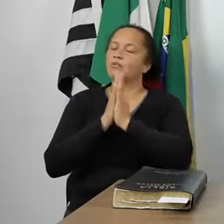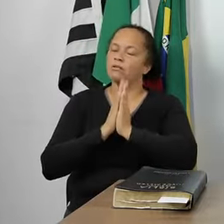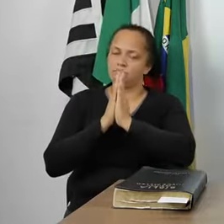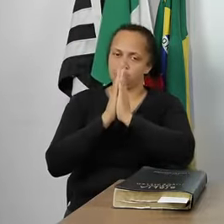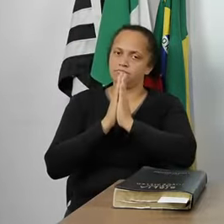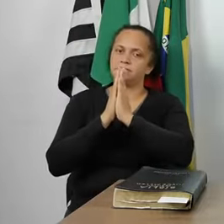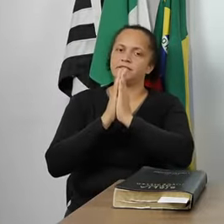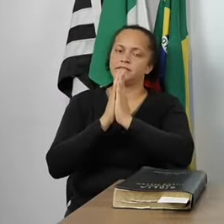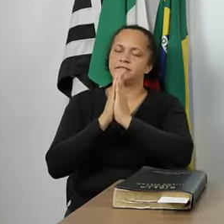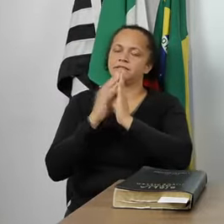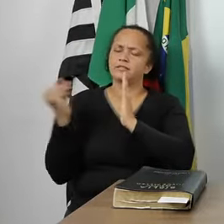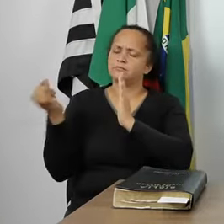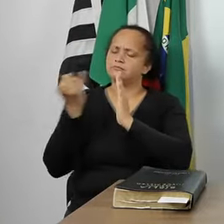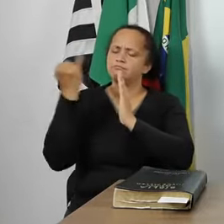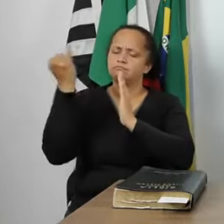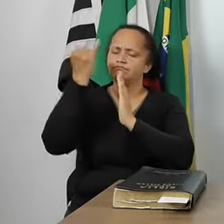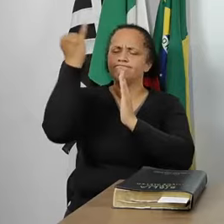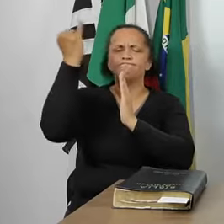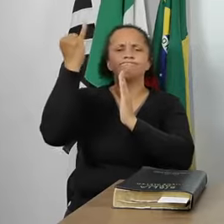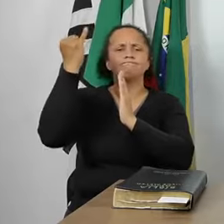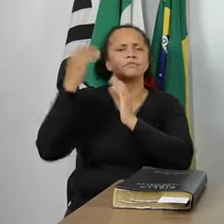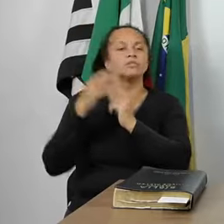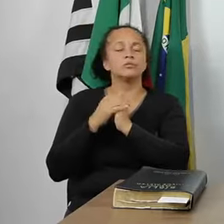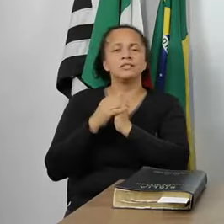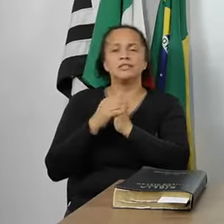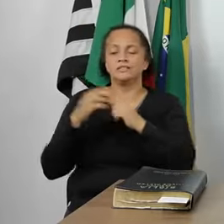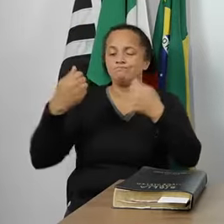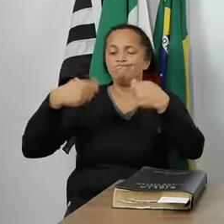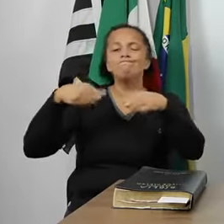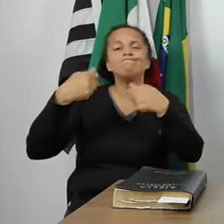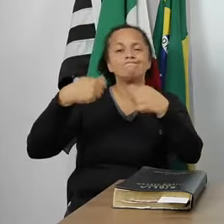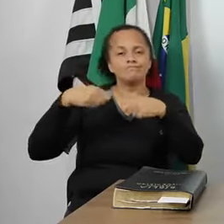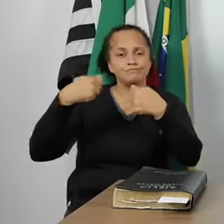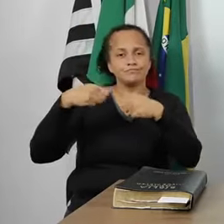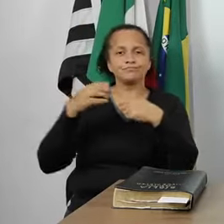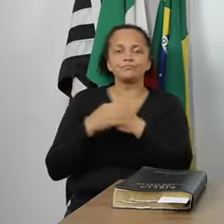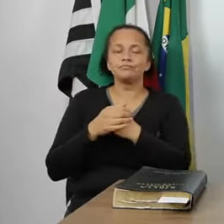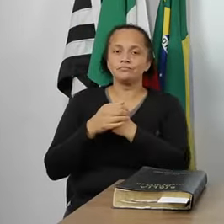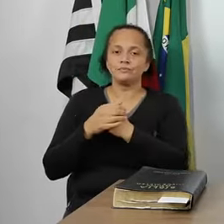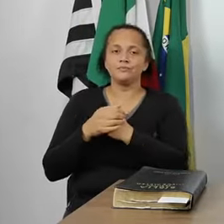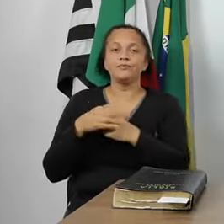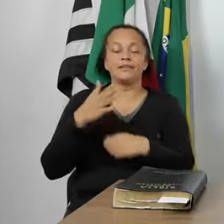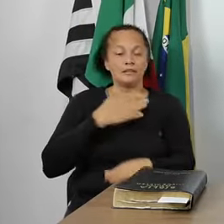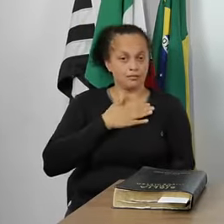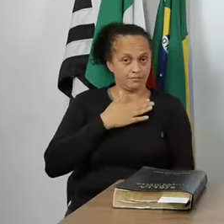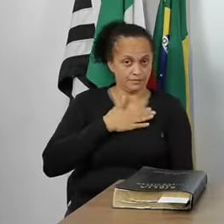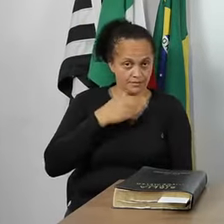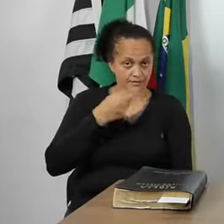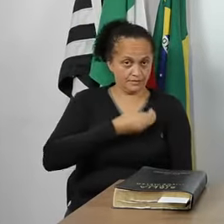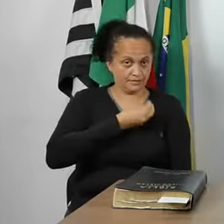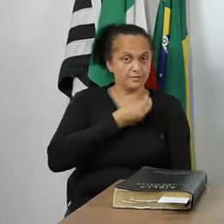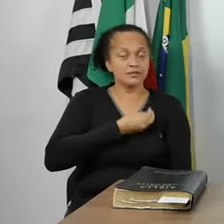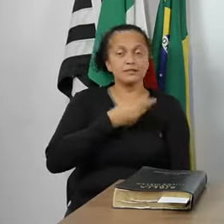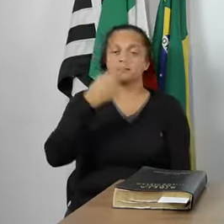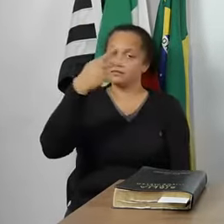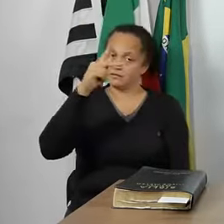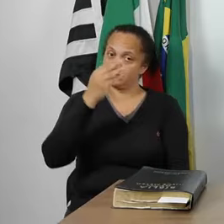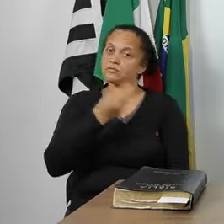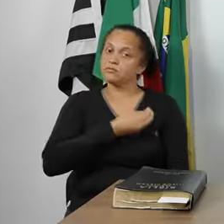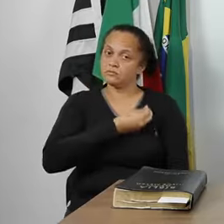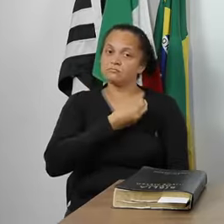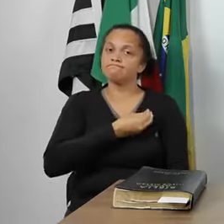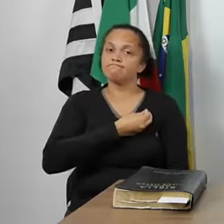importante, é essencial, é fundamental que haja na minha vida e na sua vida. A gente